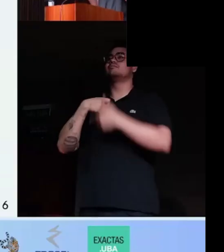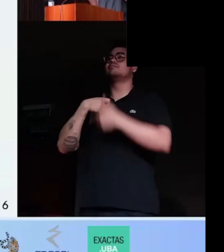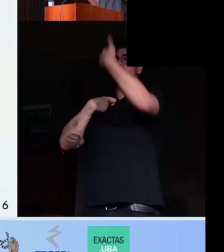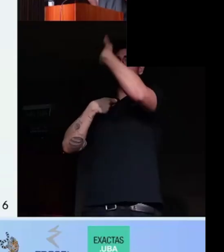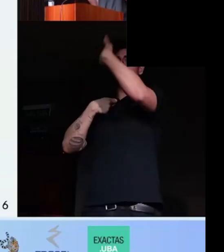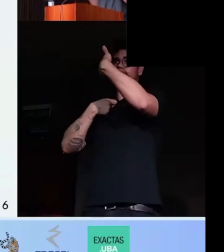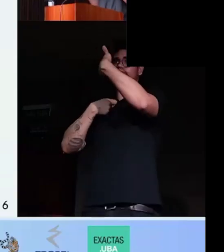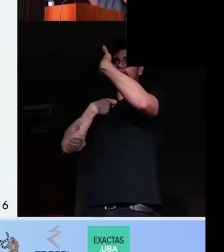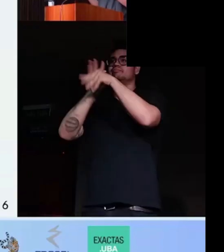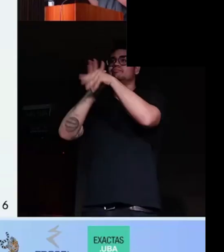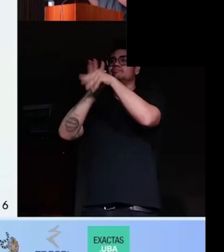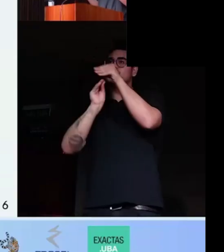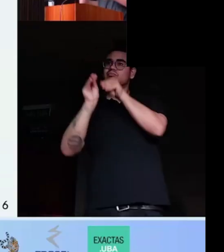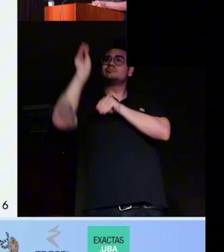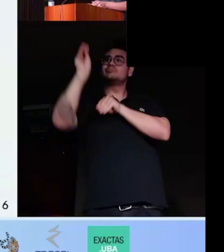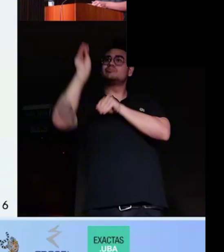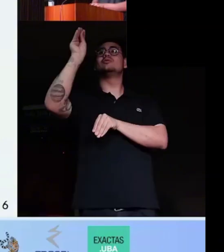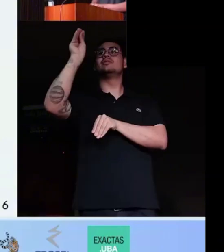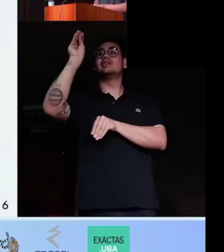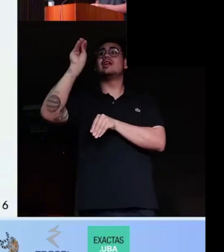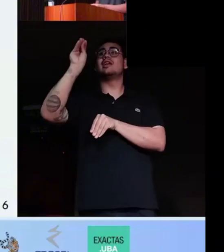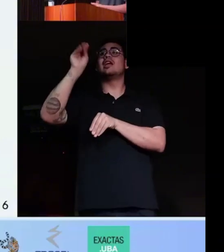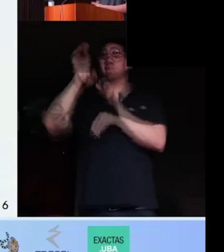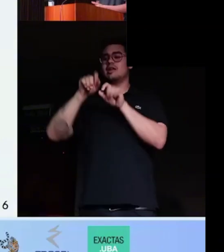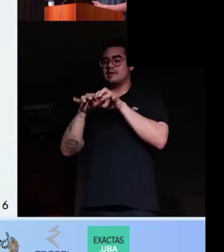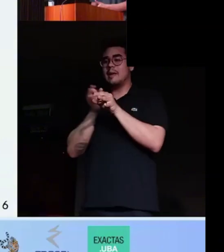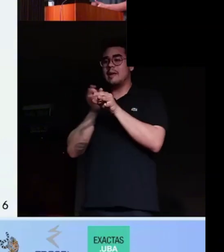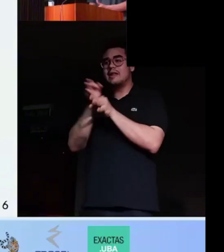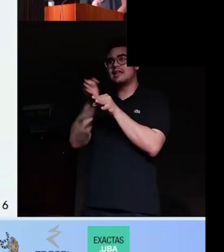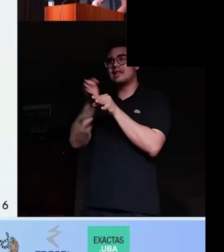fotos y va entrenando el programa.